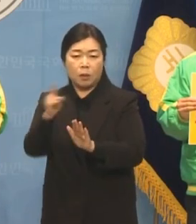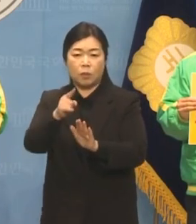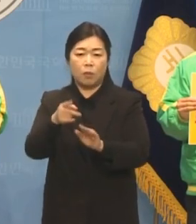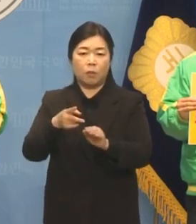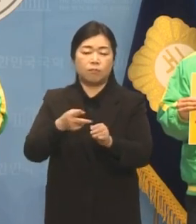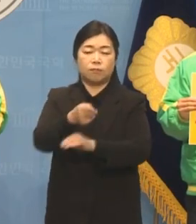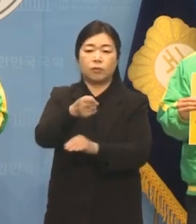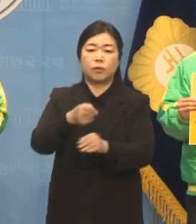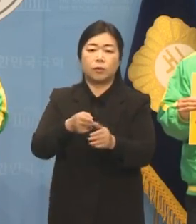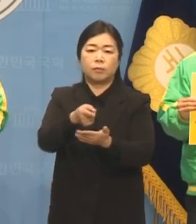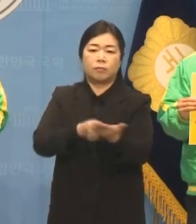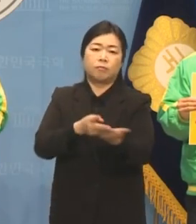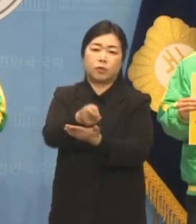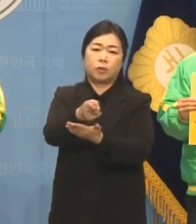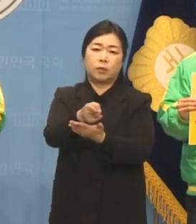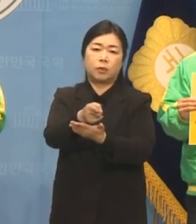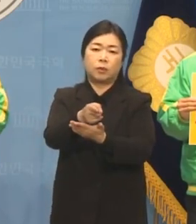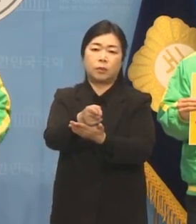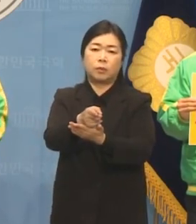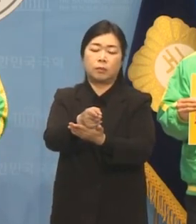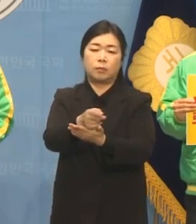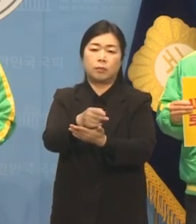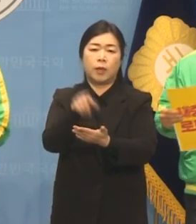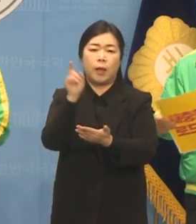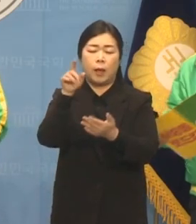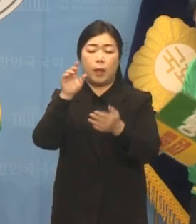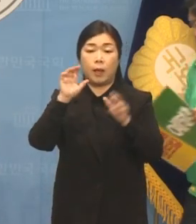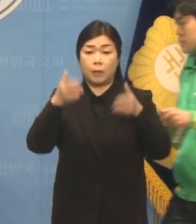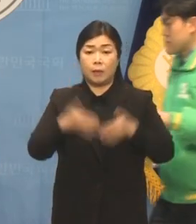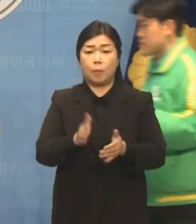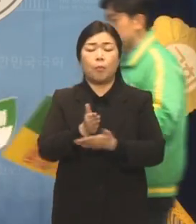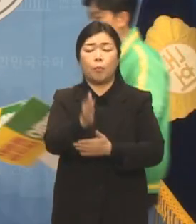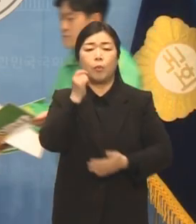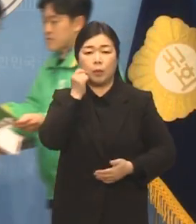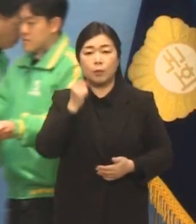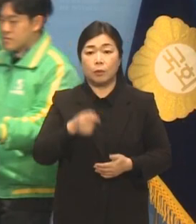기본적인 반려동물 의료를 제공하겠습니다.